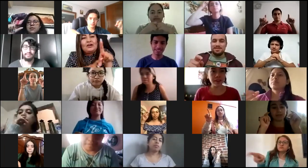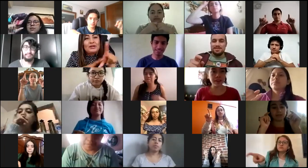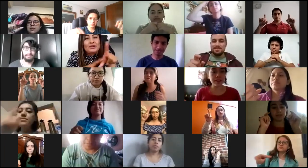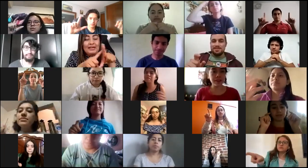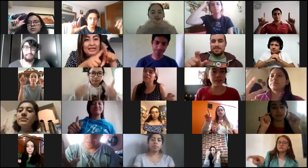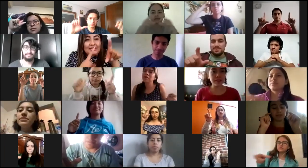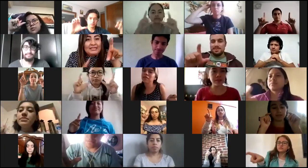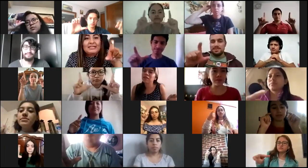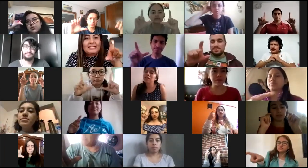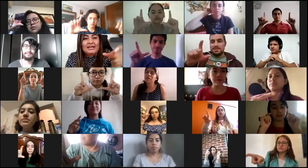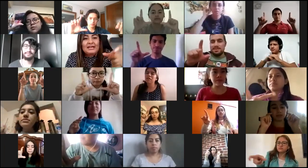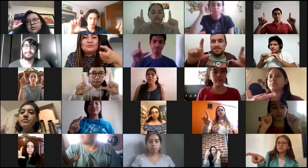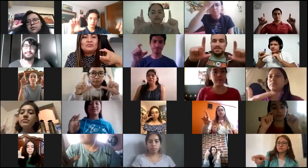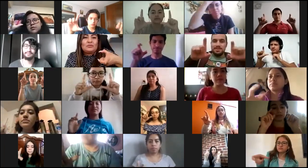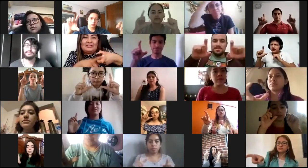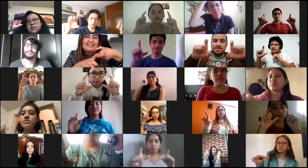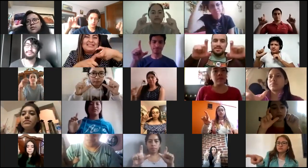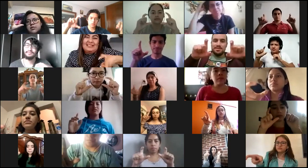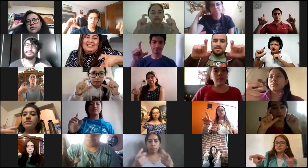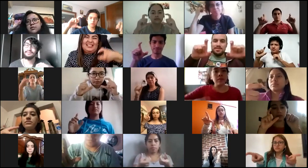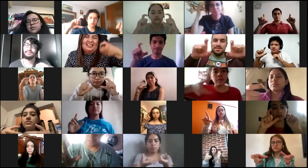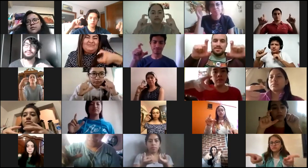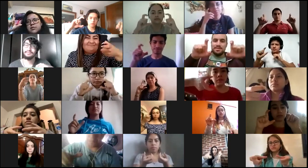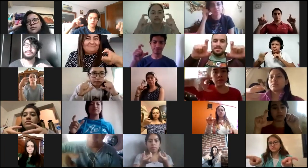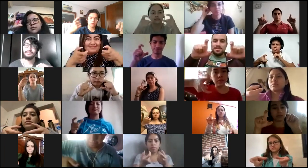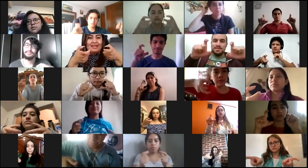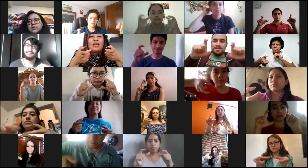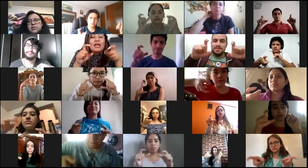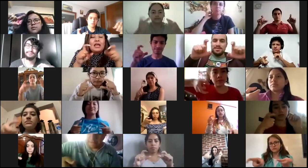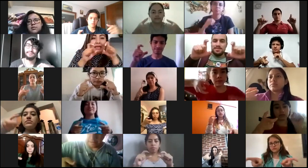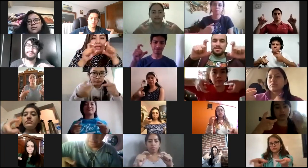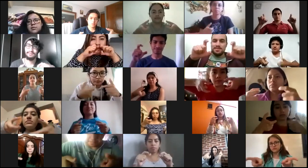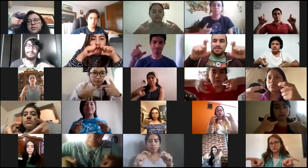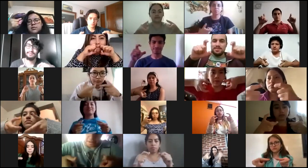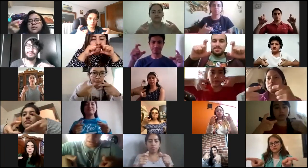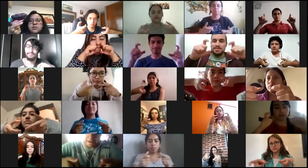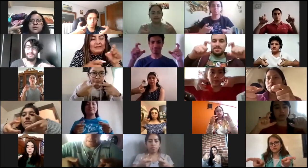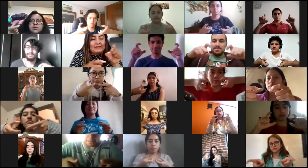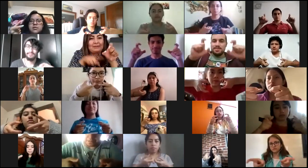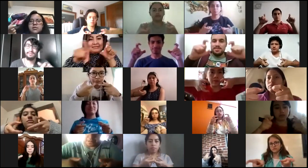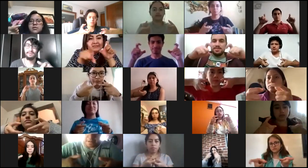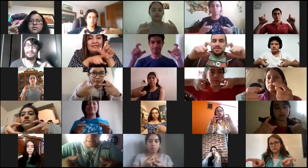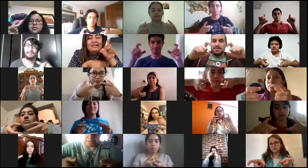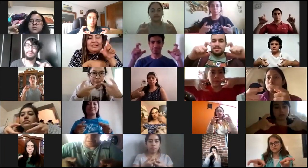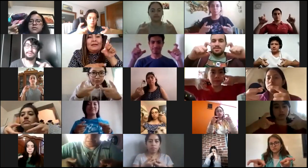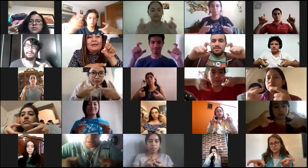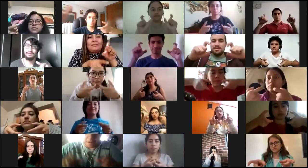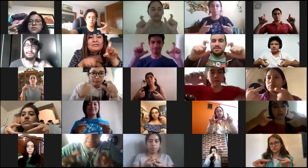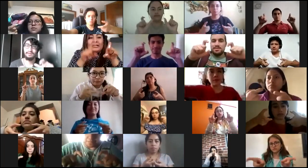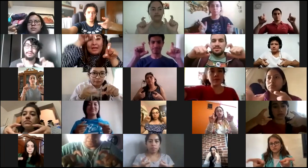e índice hacemos como la seña de dinero. Y la palma hacia enfrente, vamos a bajar